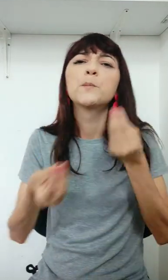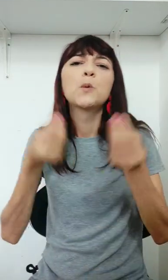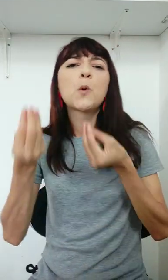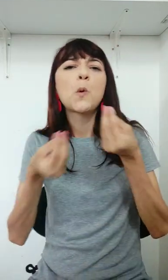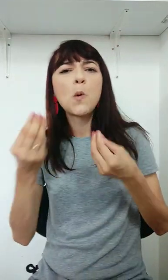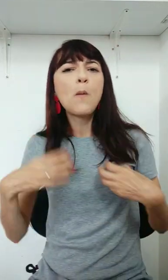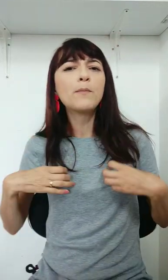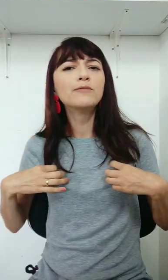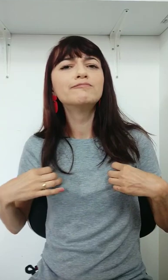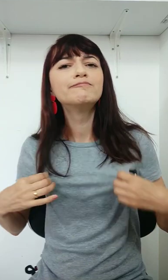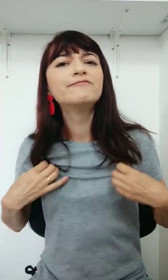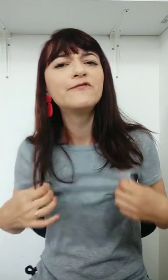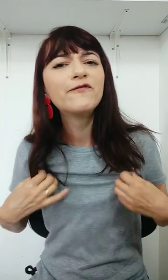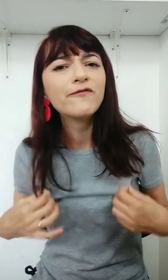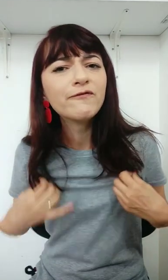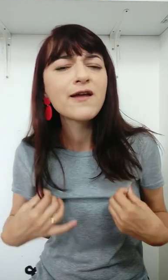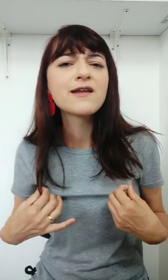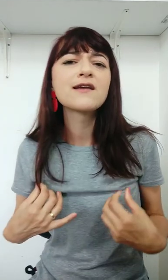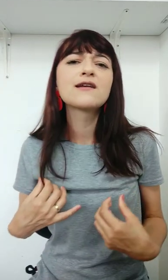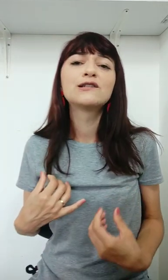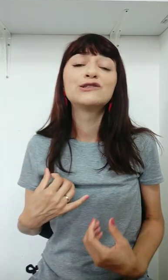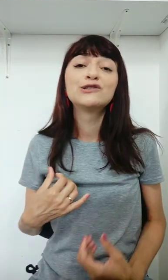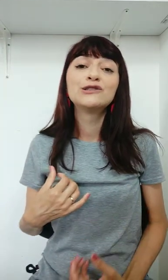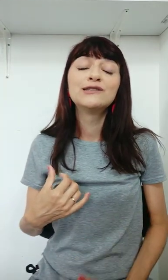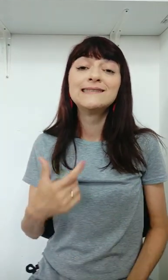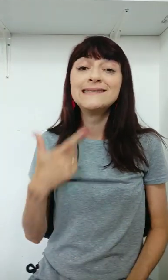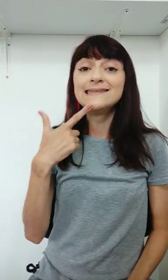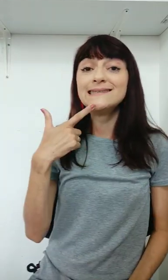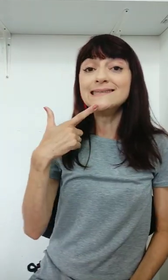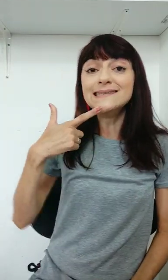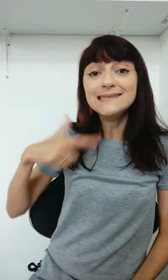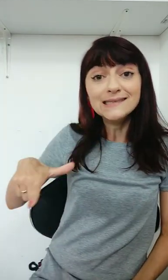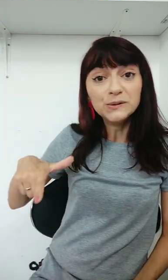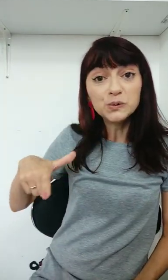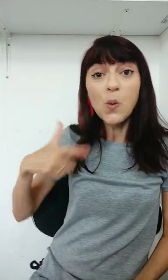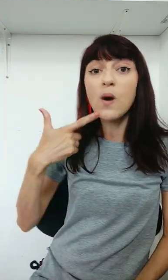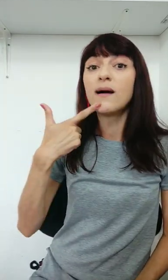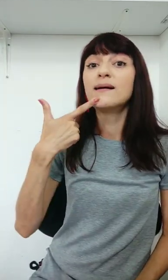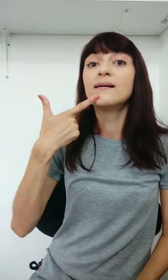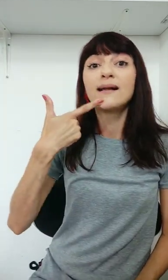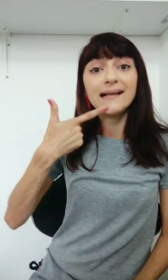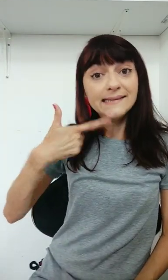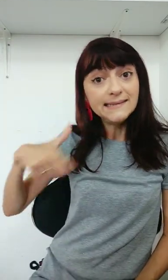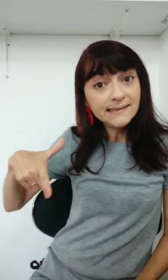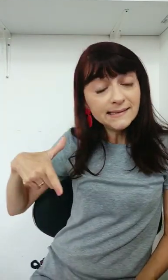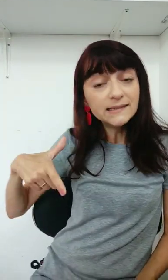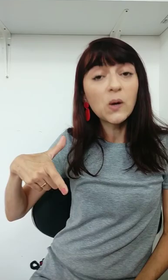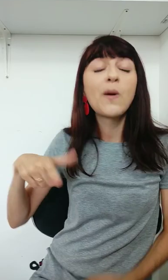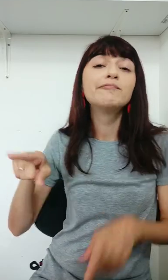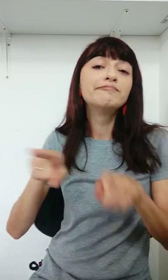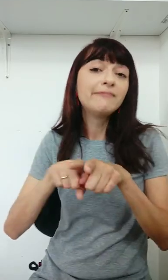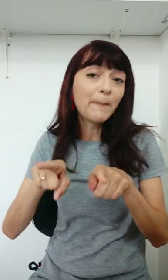pais sempre passam para os filhos esses comportamentos. Então, é natural que esses filhos tenham